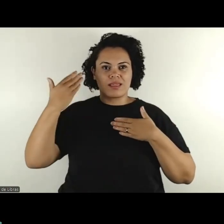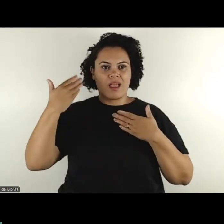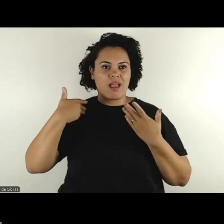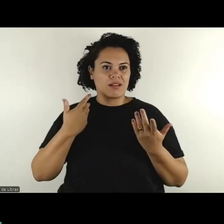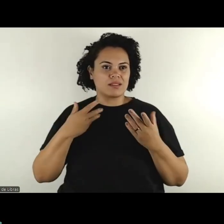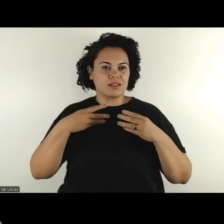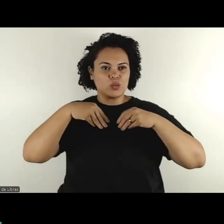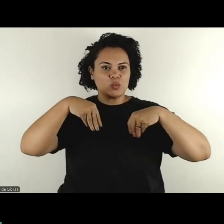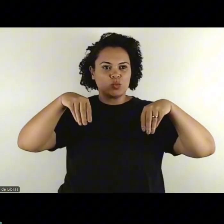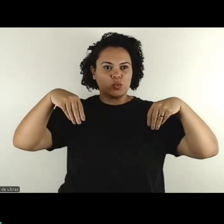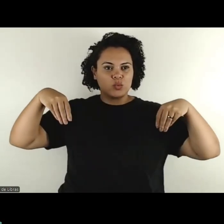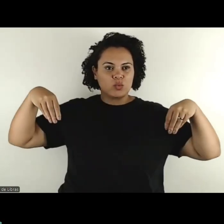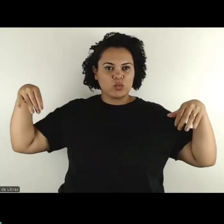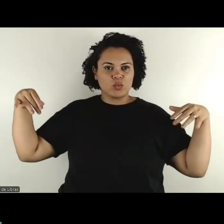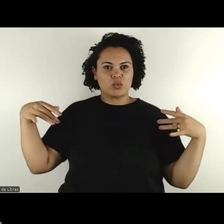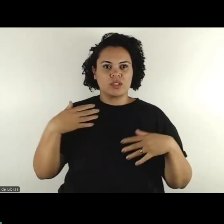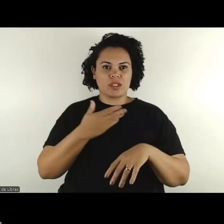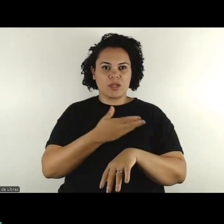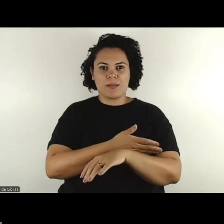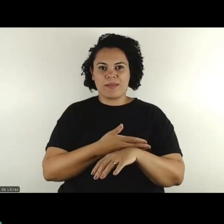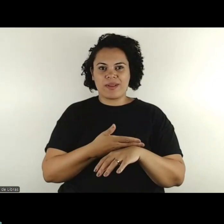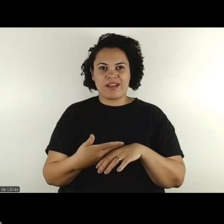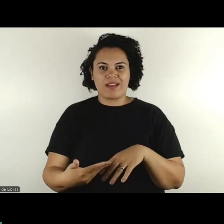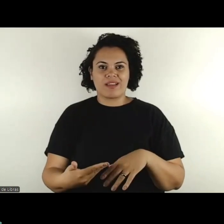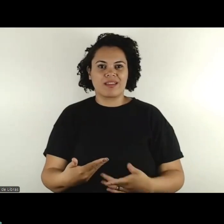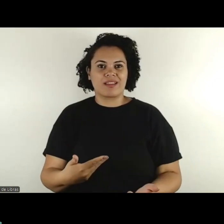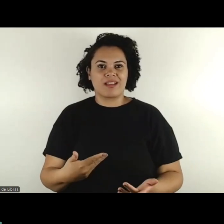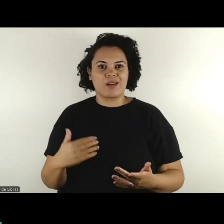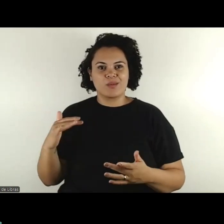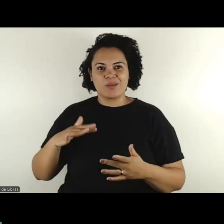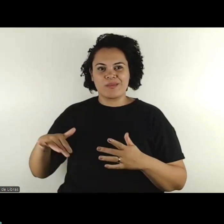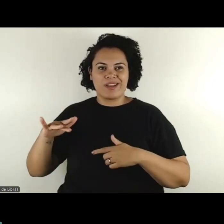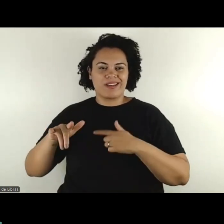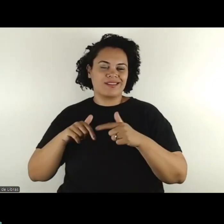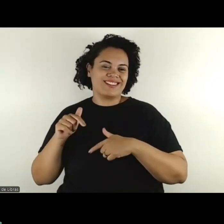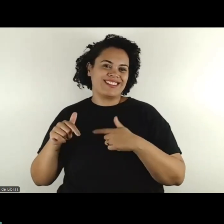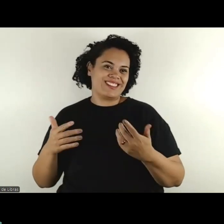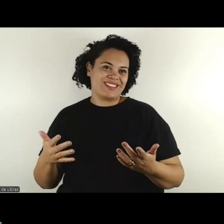branca, né? Foi na minha sala, no meu gabinete de trabalho, aqui na Lívia.